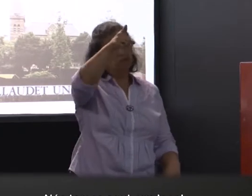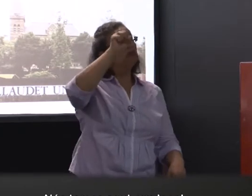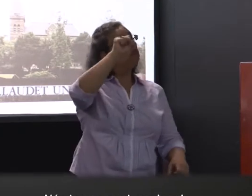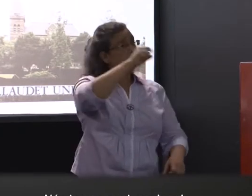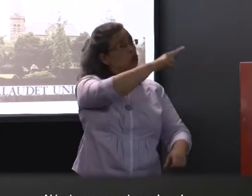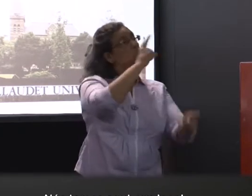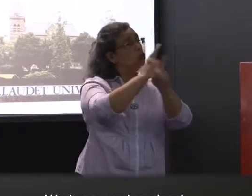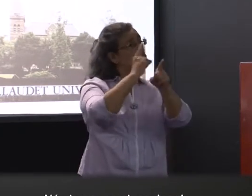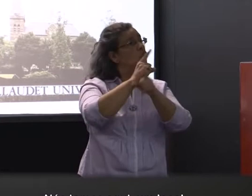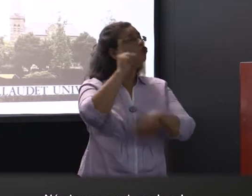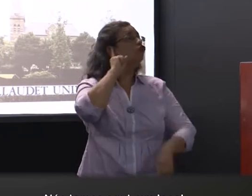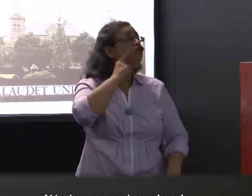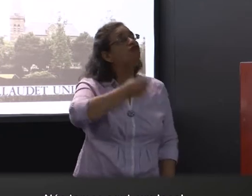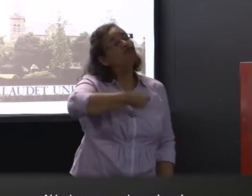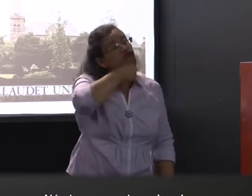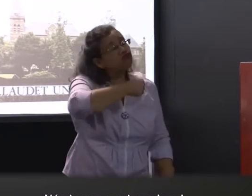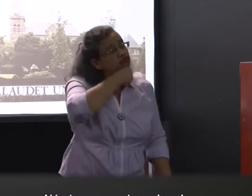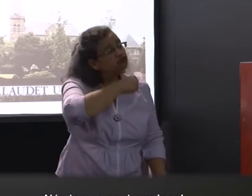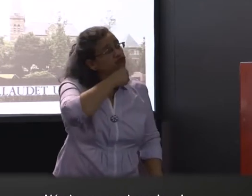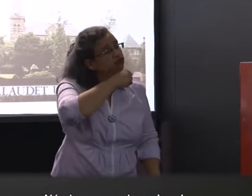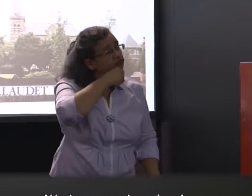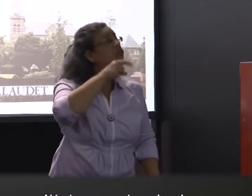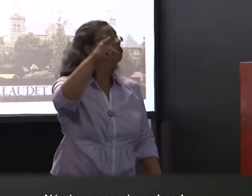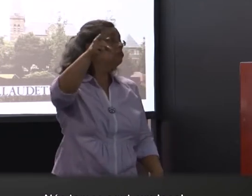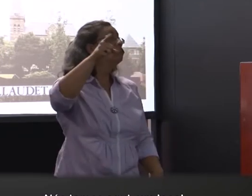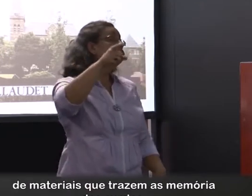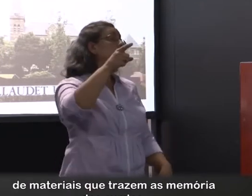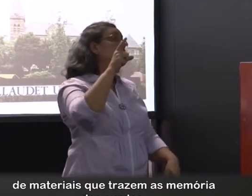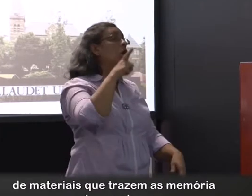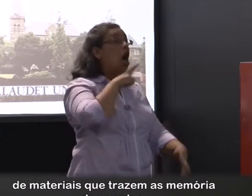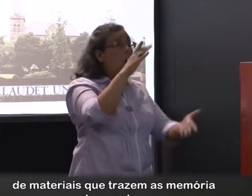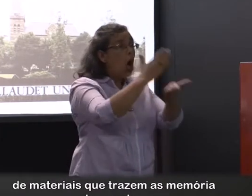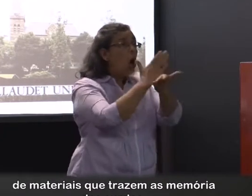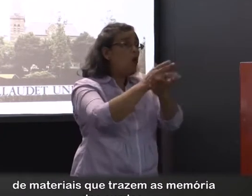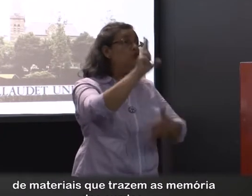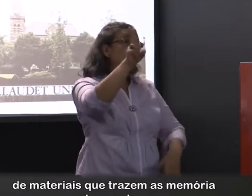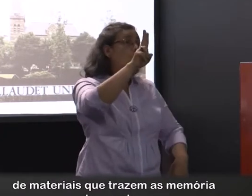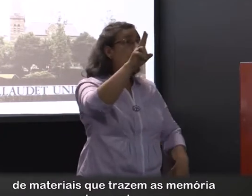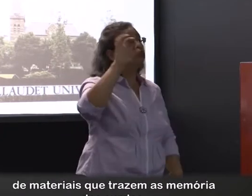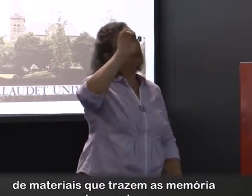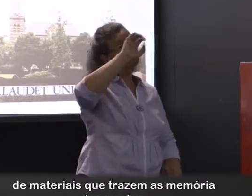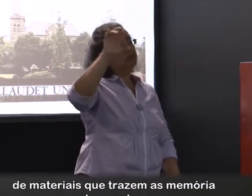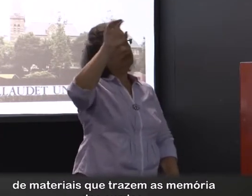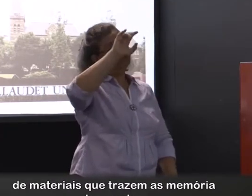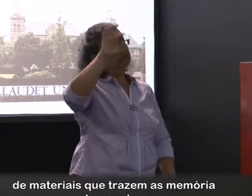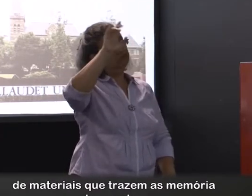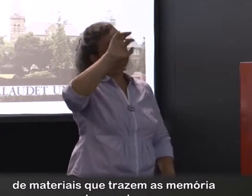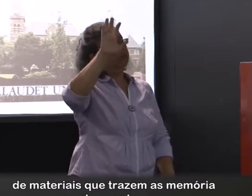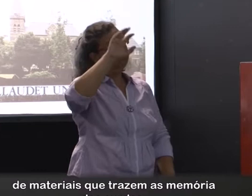Nós temos aqui, à tarde você pode visitar um local de materiais que trazem a memória dos